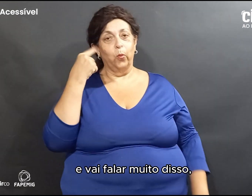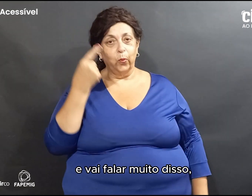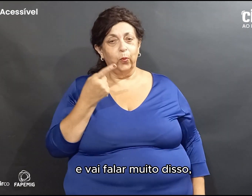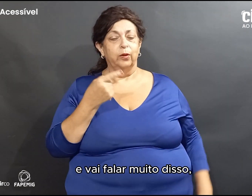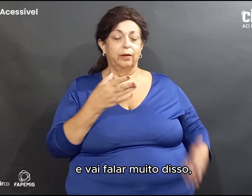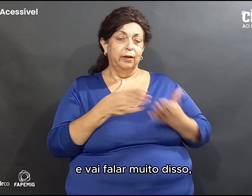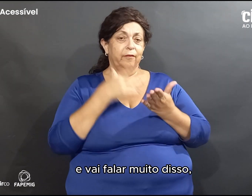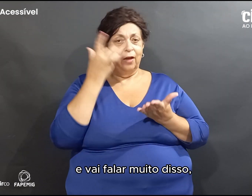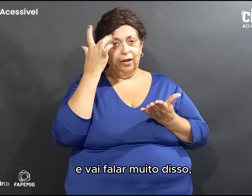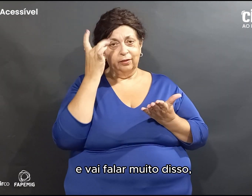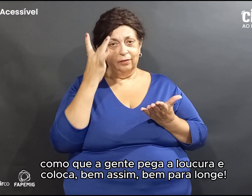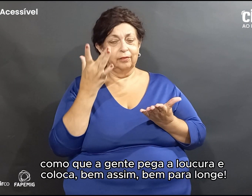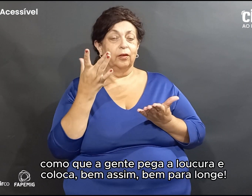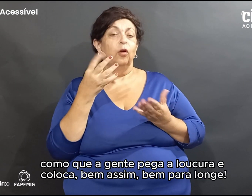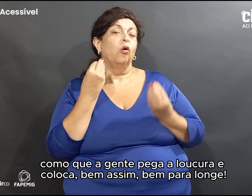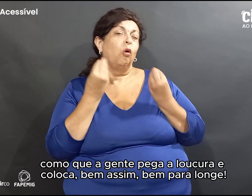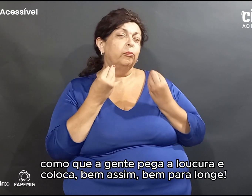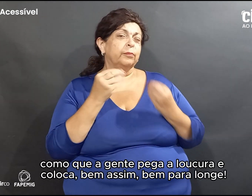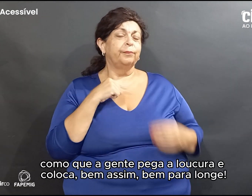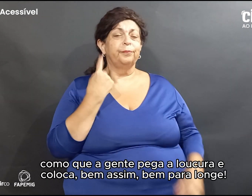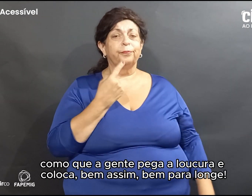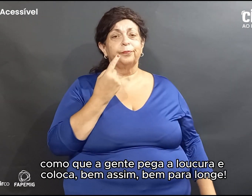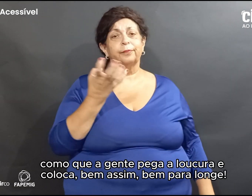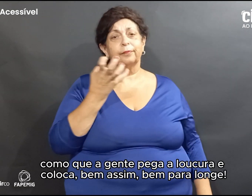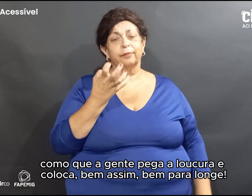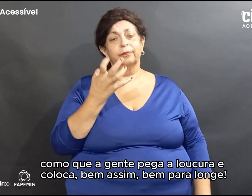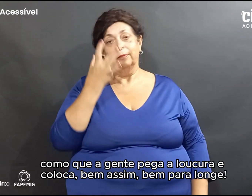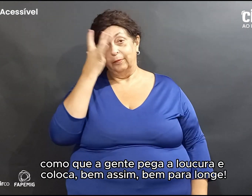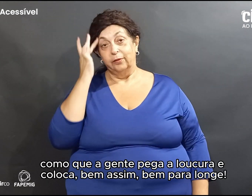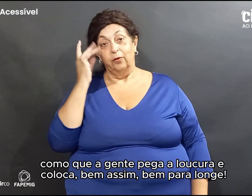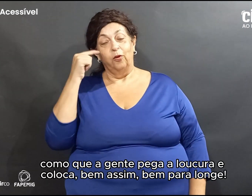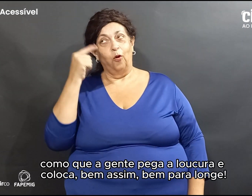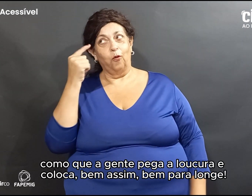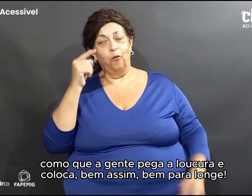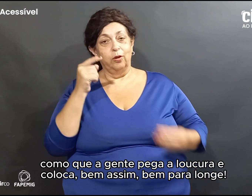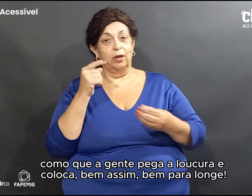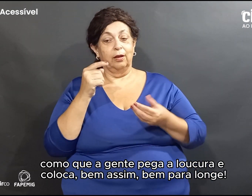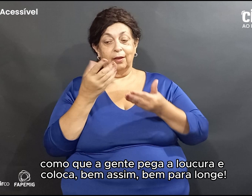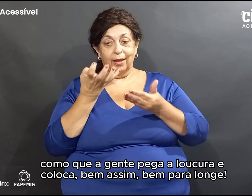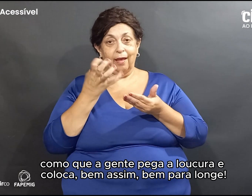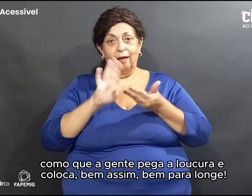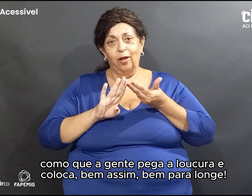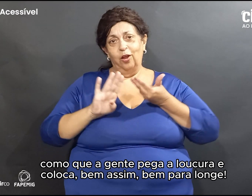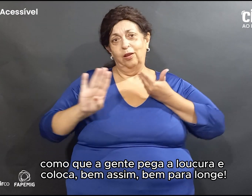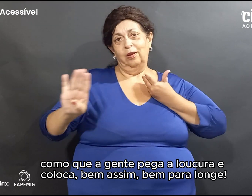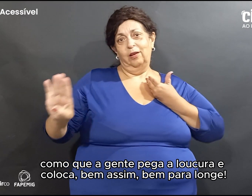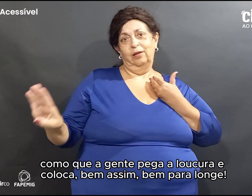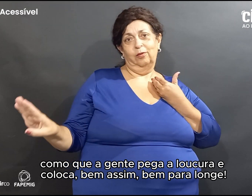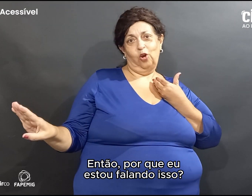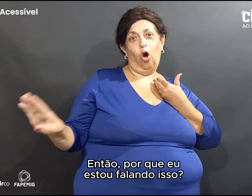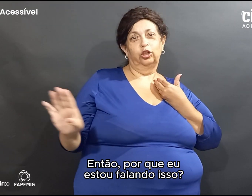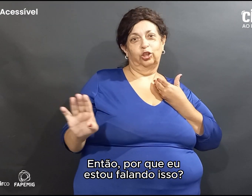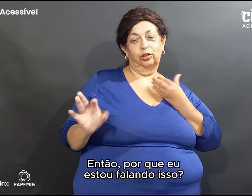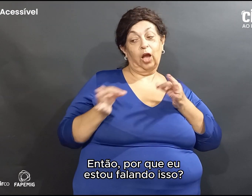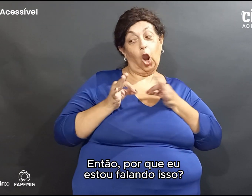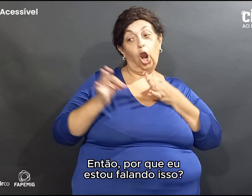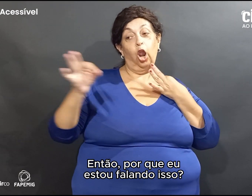vai falar muito disso, né, como que a gente pega a loucura e coloca bem assim, bem para longe. Então, por que eu estou falando isso?